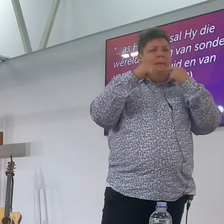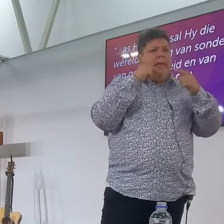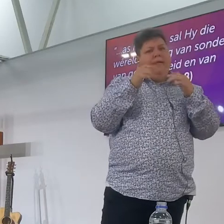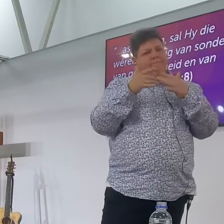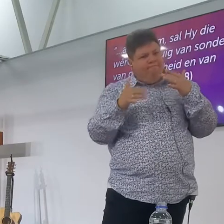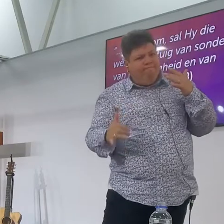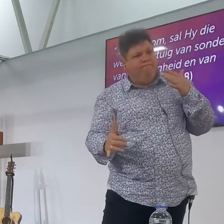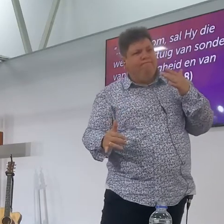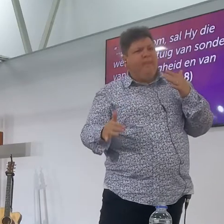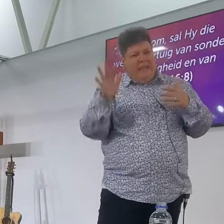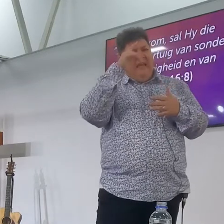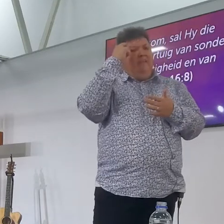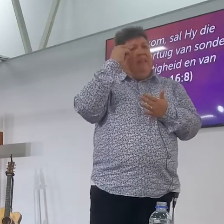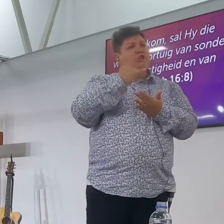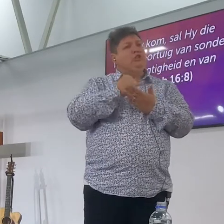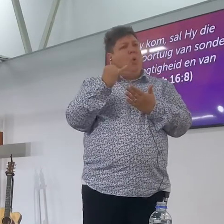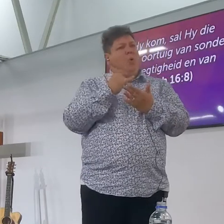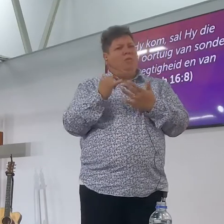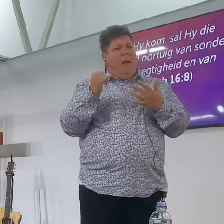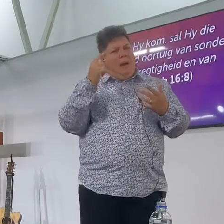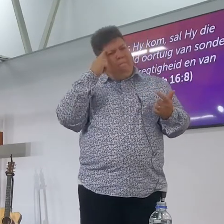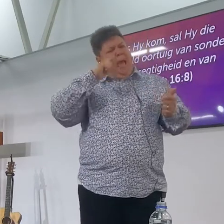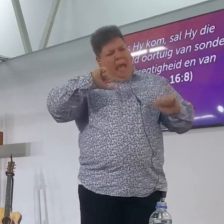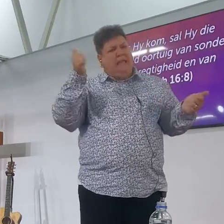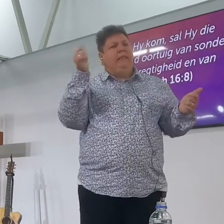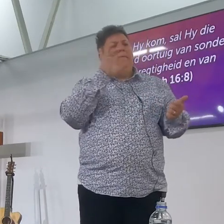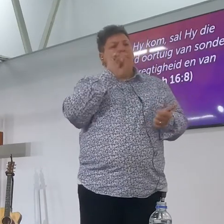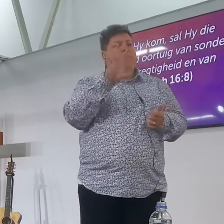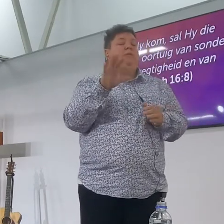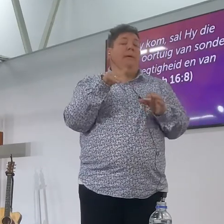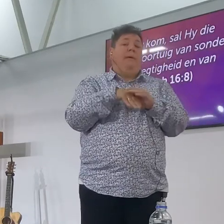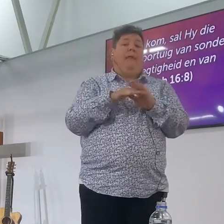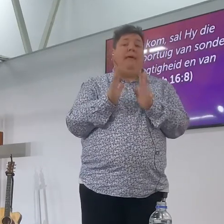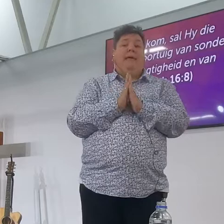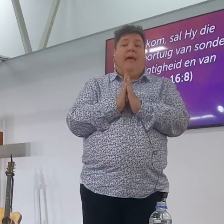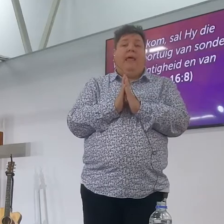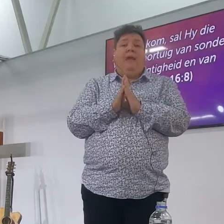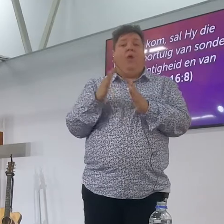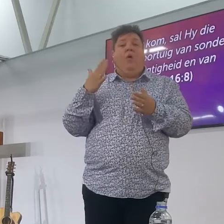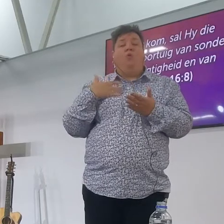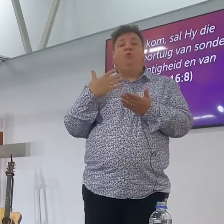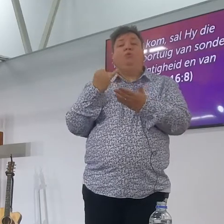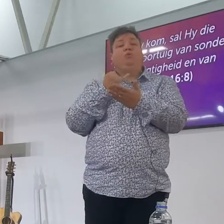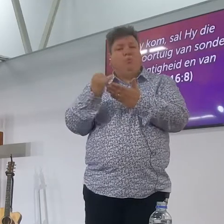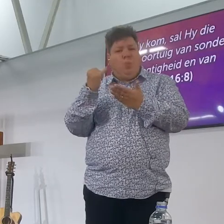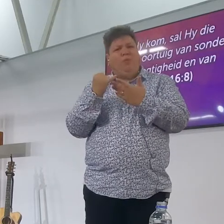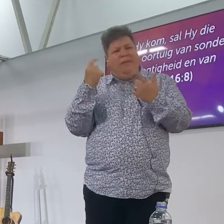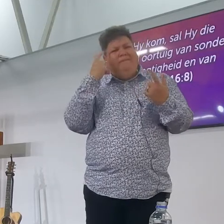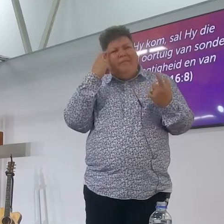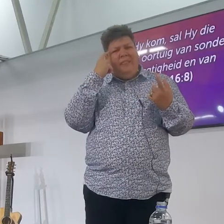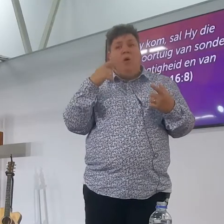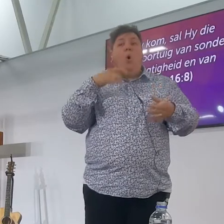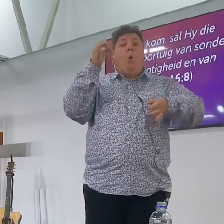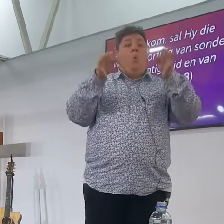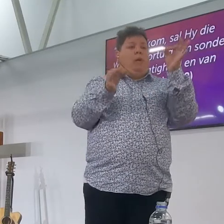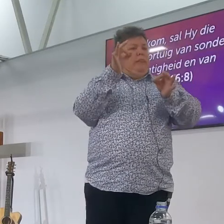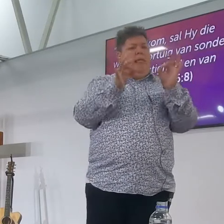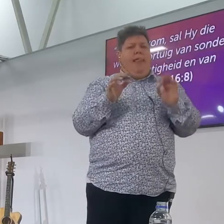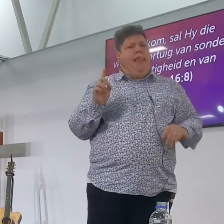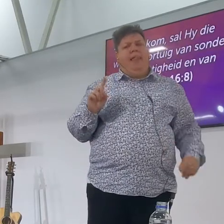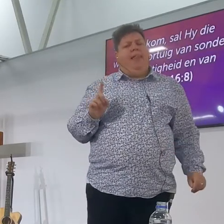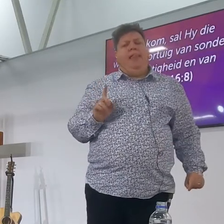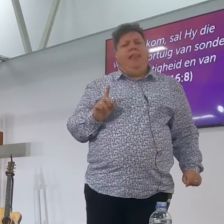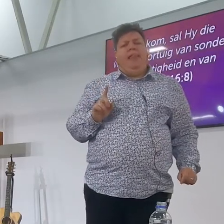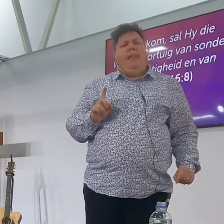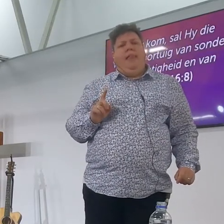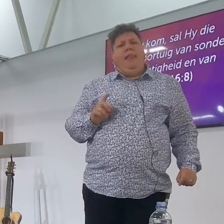nie, want weet, vir my om vir julle nou te sê, om vir julle en vir my te sê, is 'n sonde, dan is ons vinnig om te kos, maar ons moet mekaar nou nie oordeel nie, ons moet mekaar nou nie oordeel